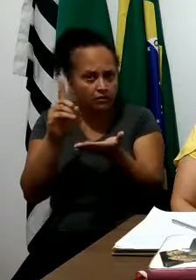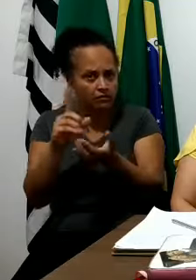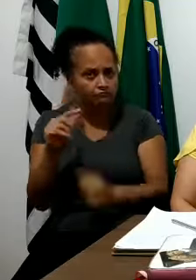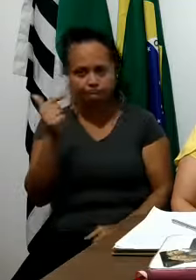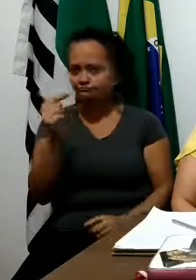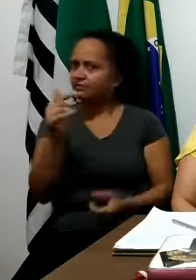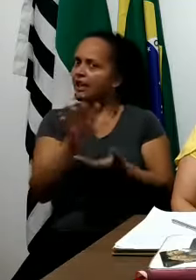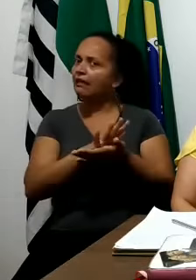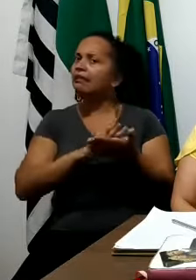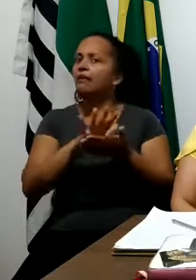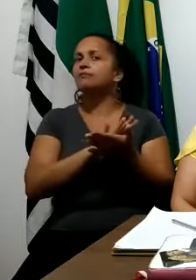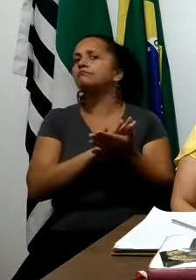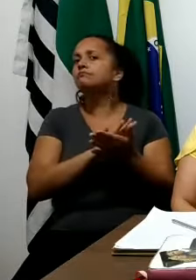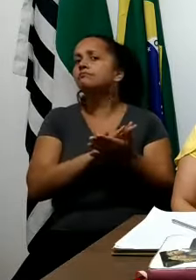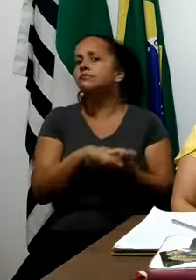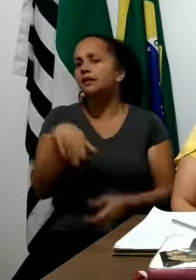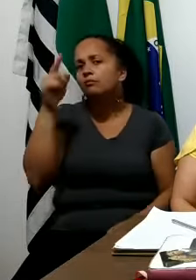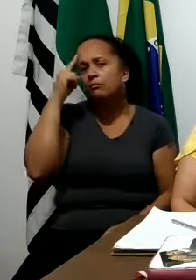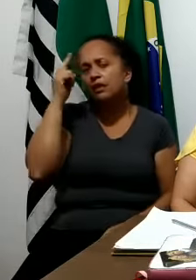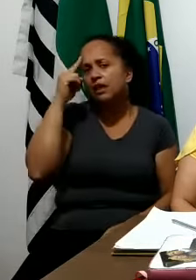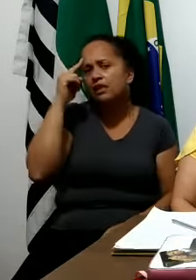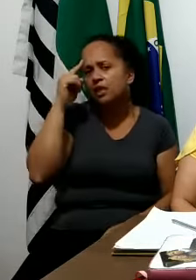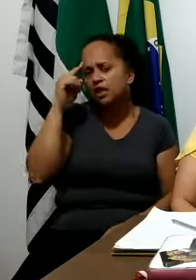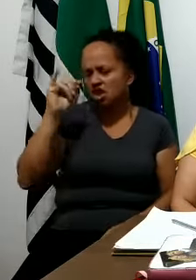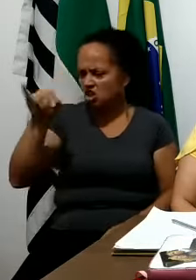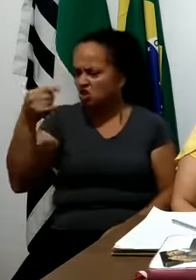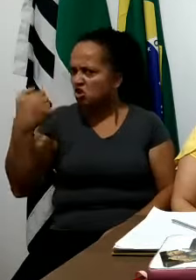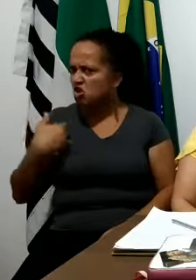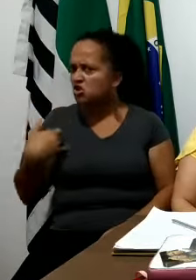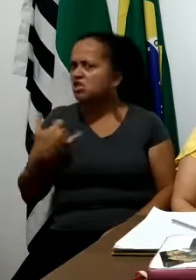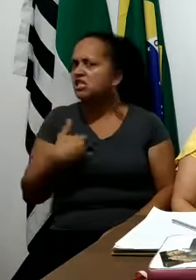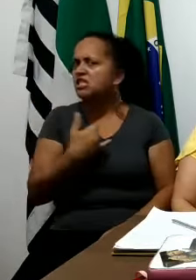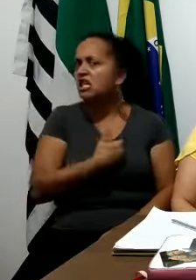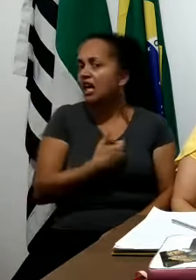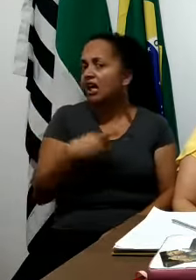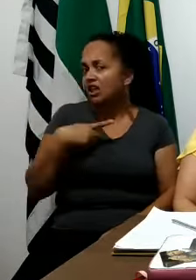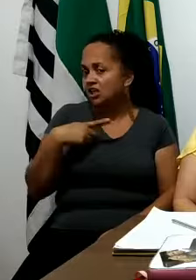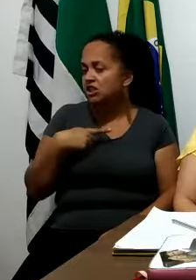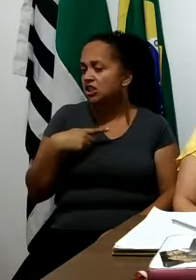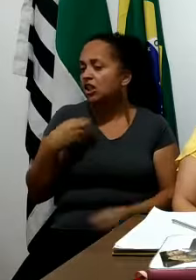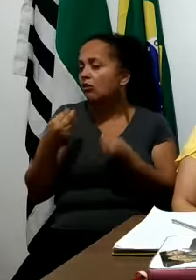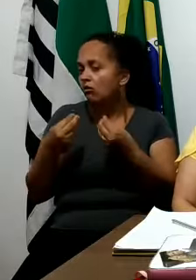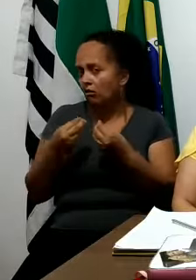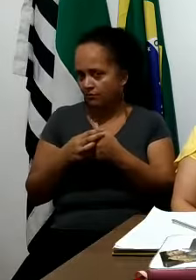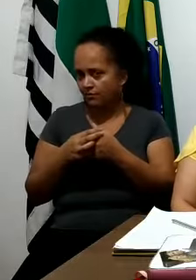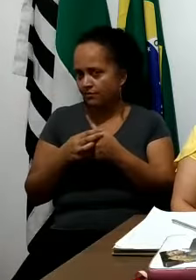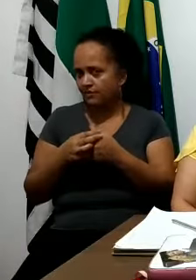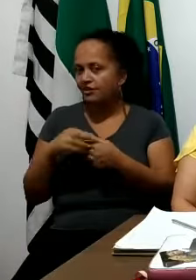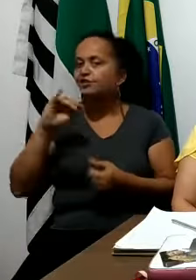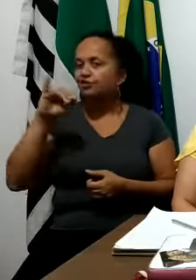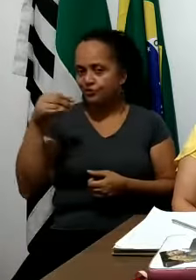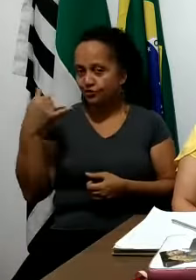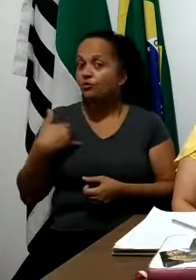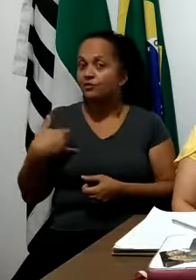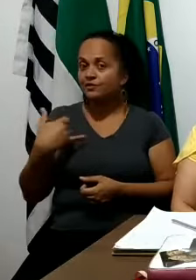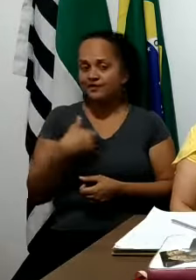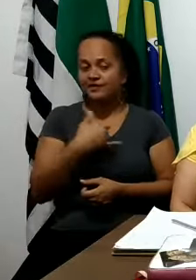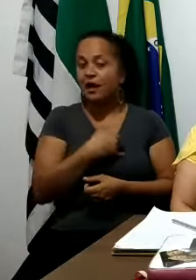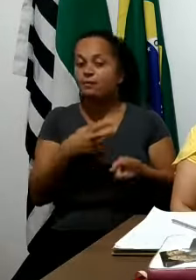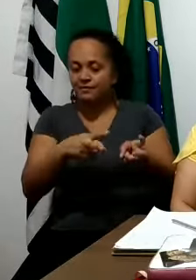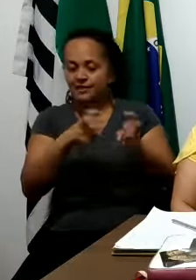estava depositado no coração de José? O testemunho do que ele via na vida de Jacó. Sim. Entendeu? Tudo aquilo que